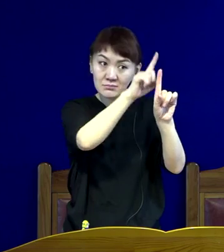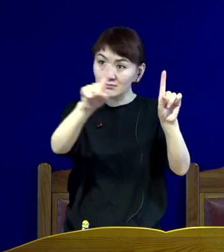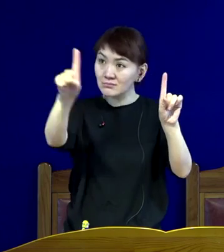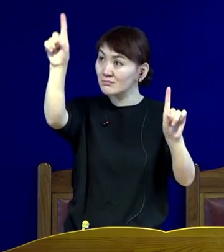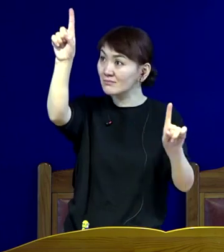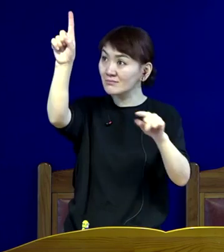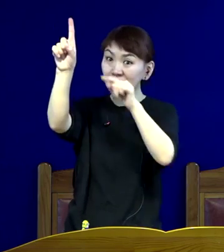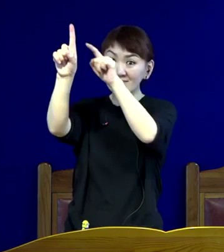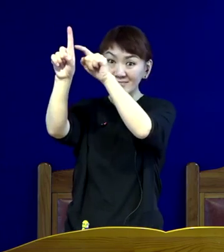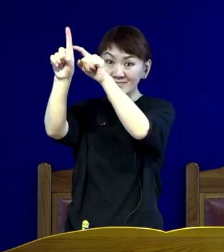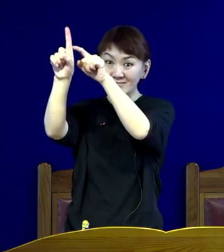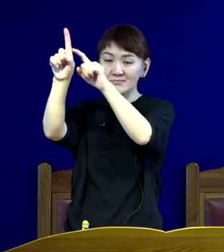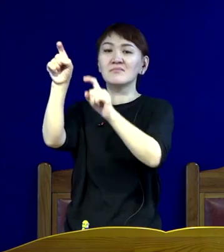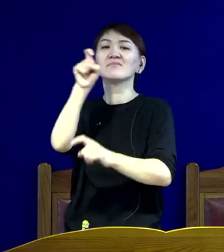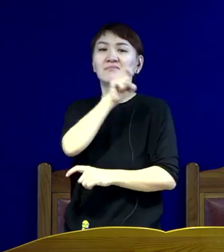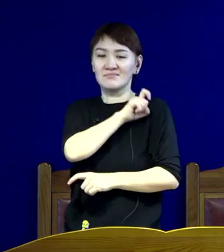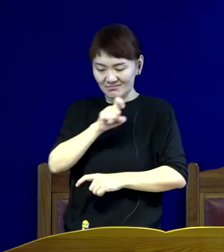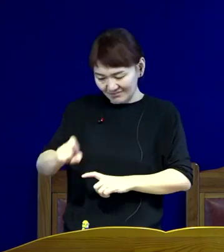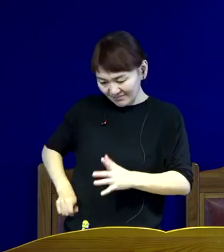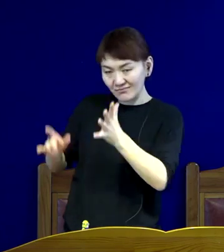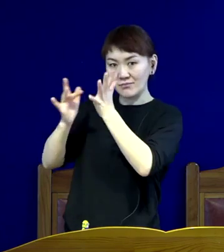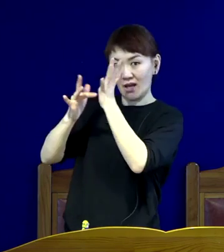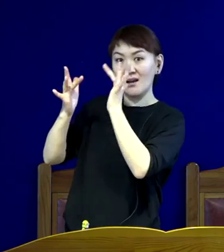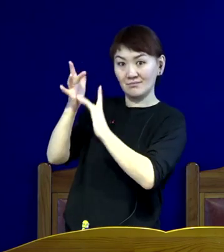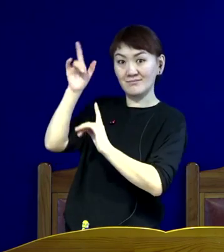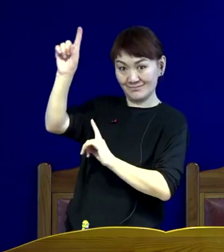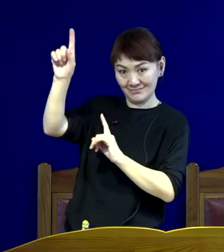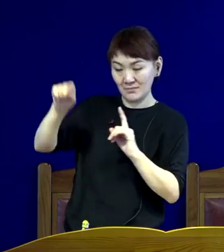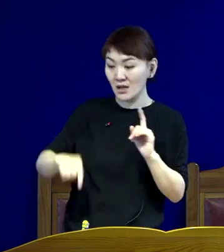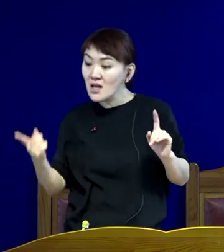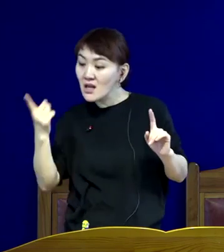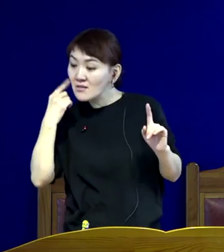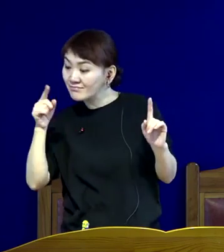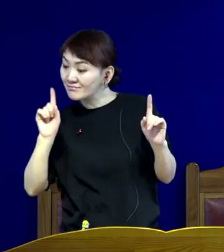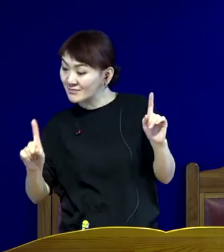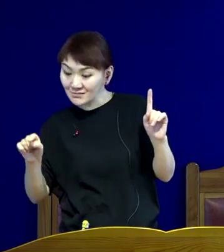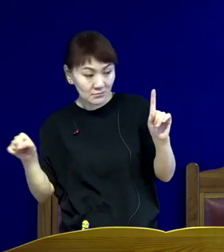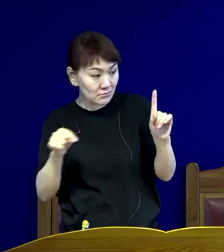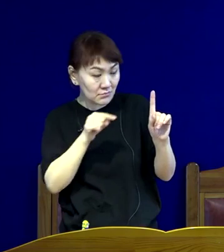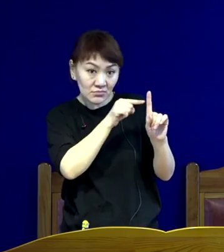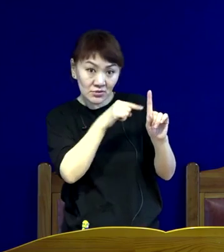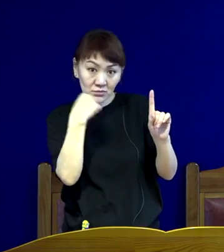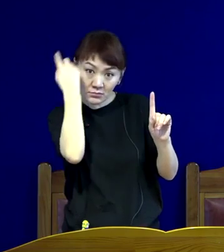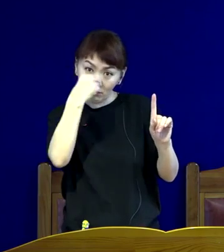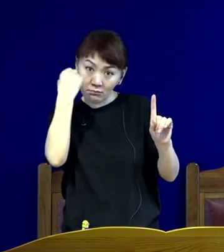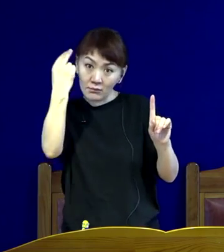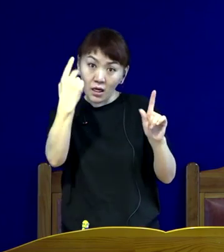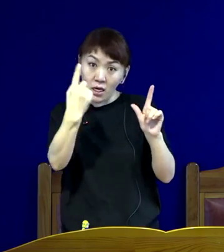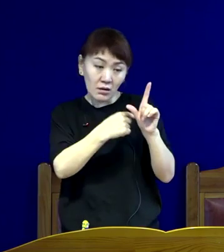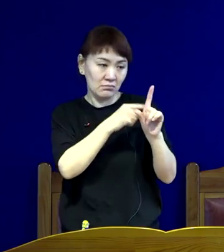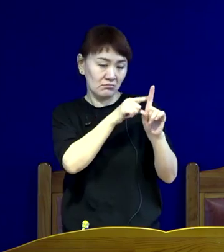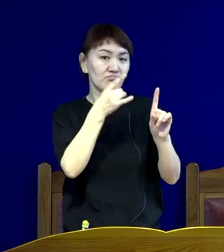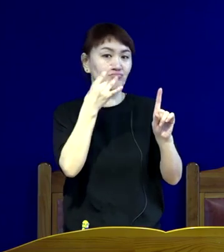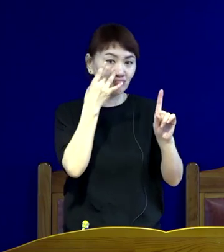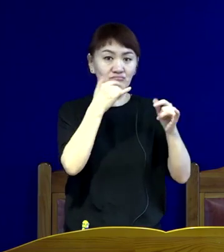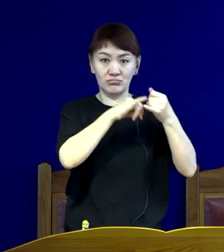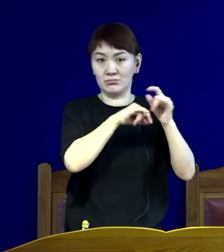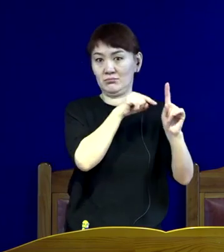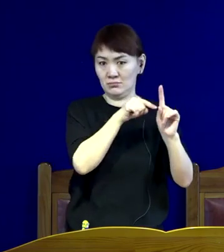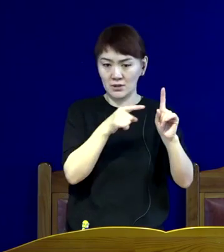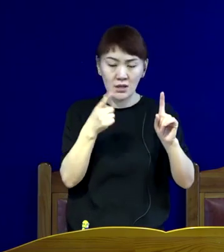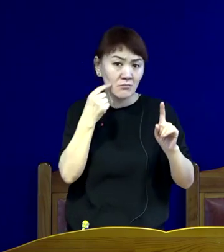일꾼. 우리 자매님들이 이걸 잘 이해하셔야 될 텐데. 만나 익히는 운이 맛있어. 이거를 인격적으로